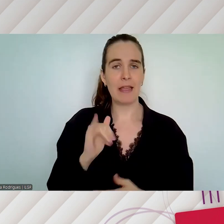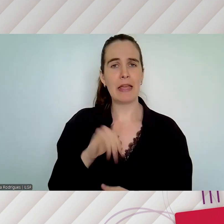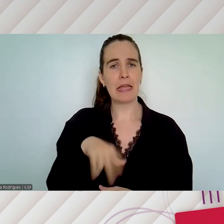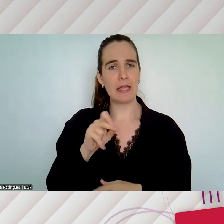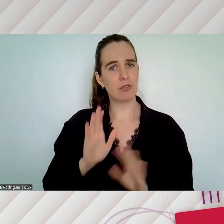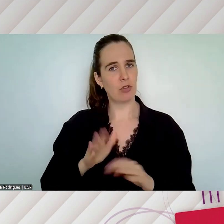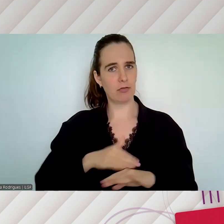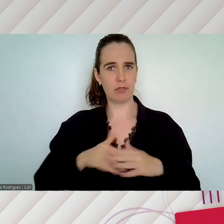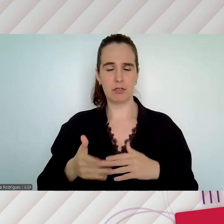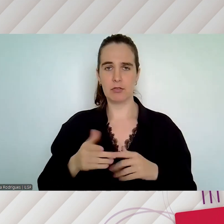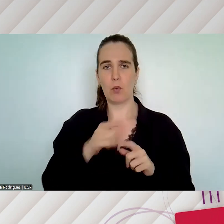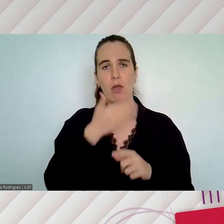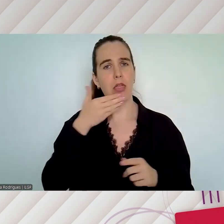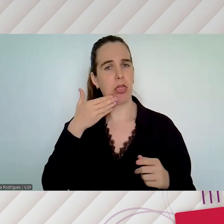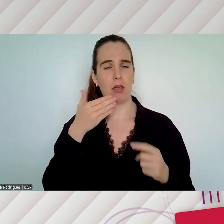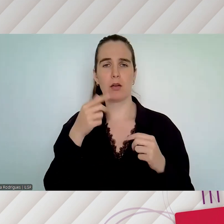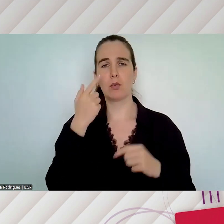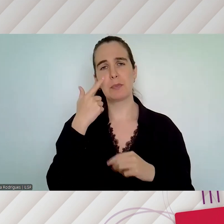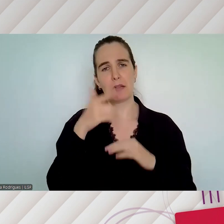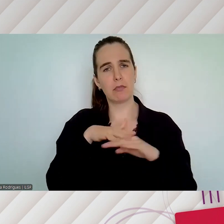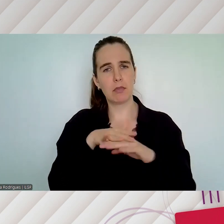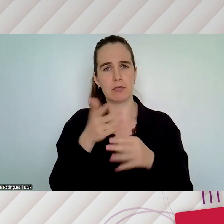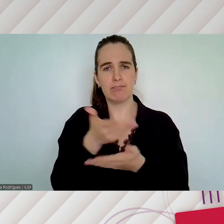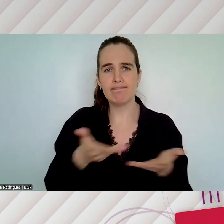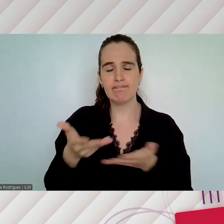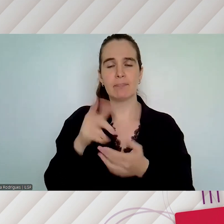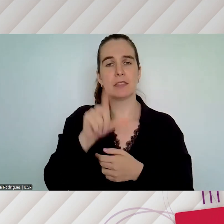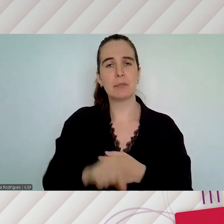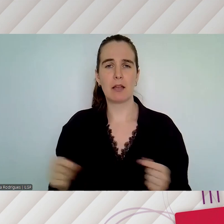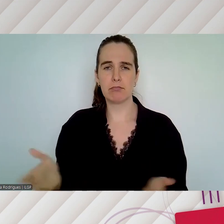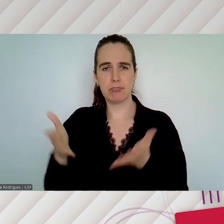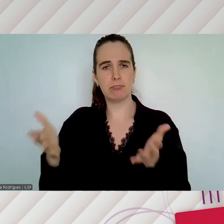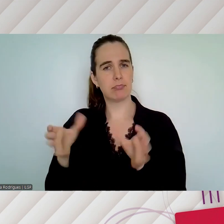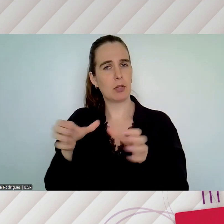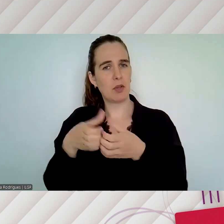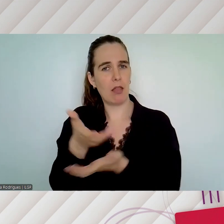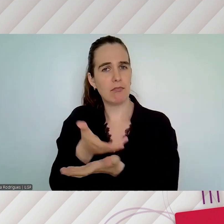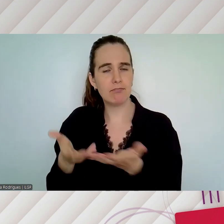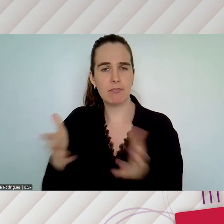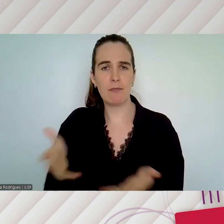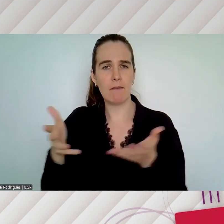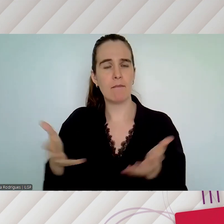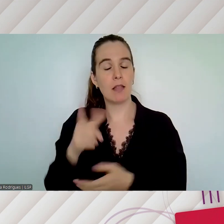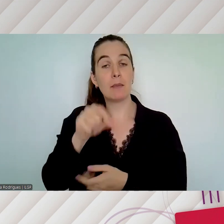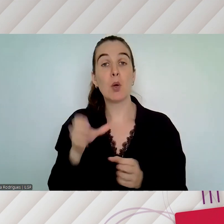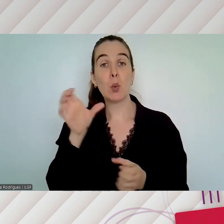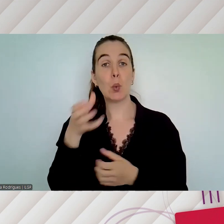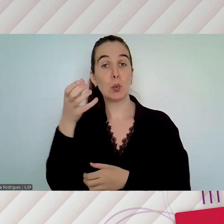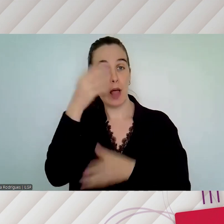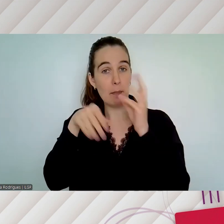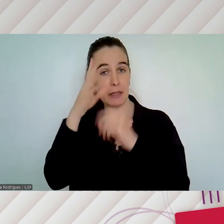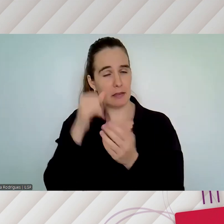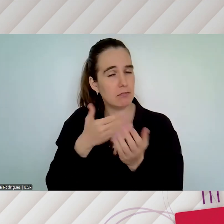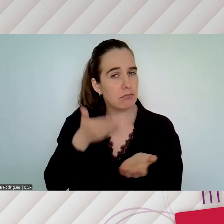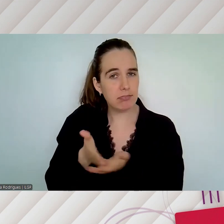afirmar-se como facilitador de redes de conhecimento, dinamizador de comunidades e impulsionador de uma cultura de aprendizagem contínua e